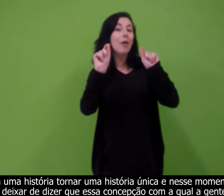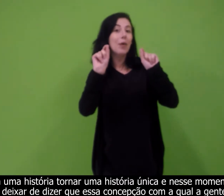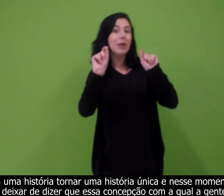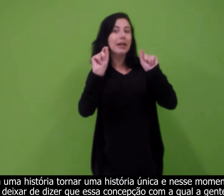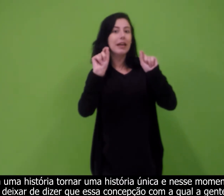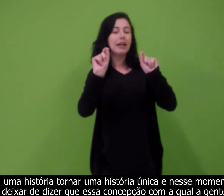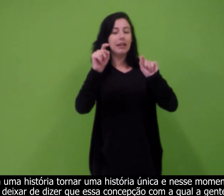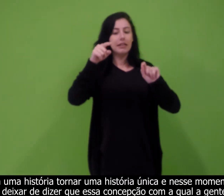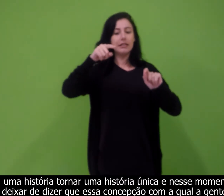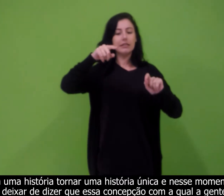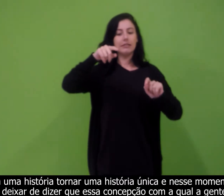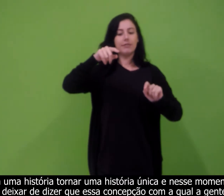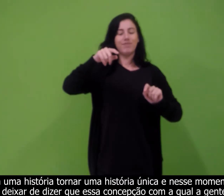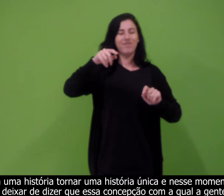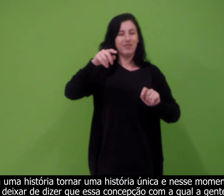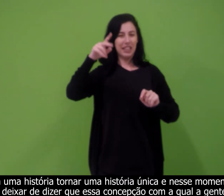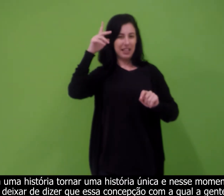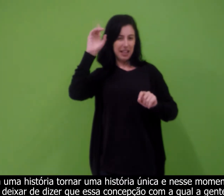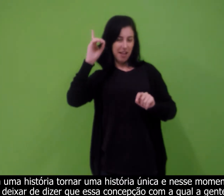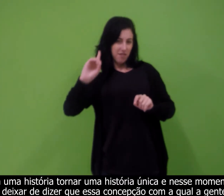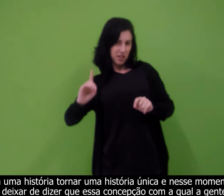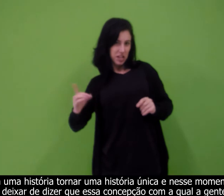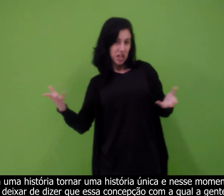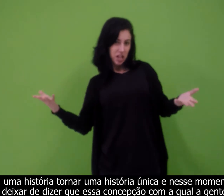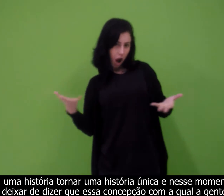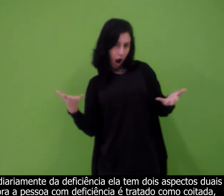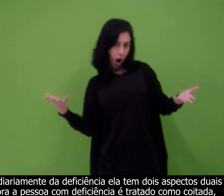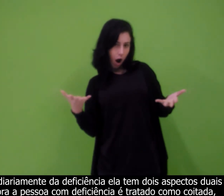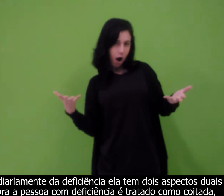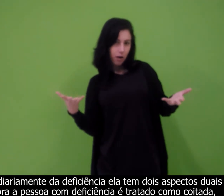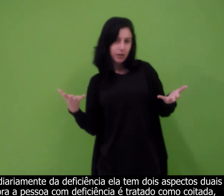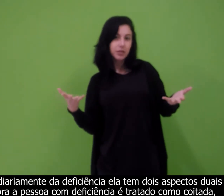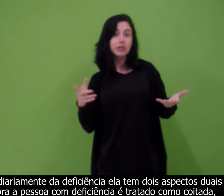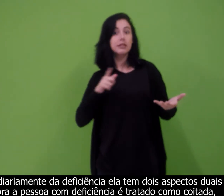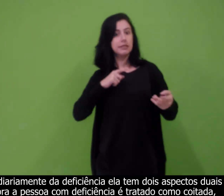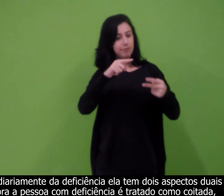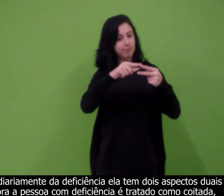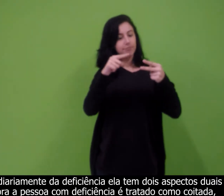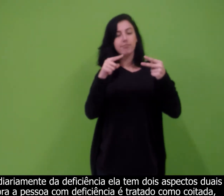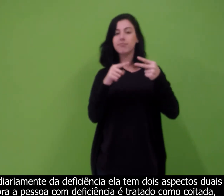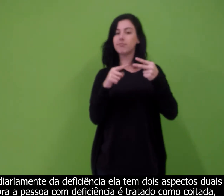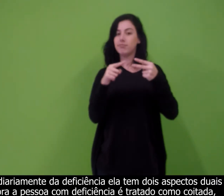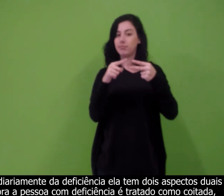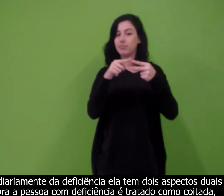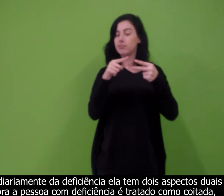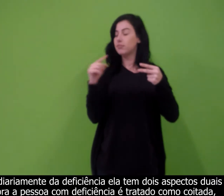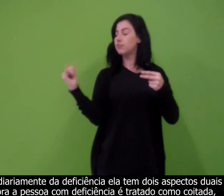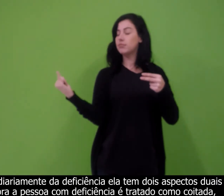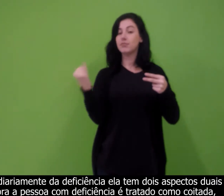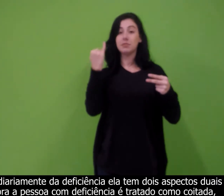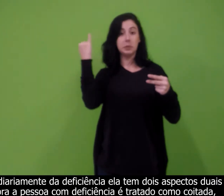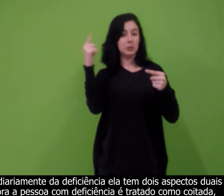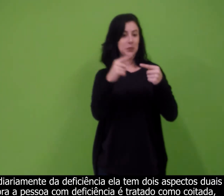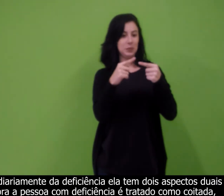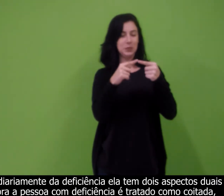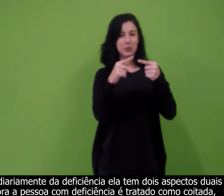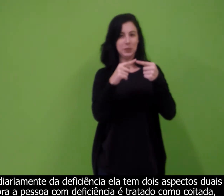aqui de dizer que essa concepção com a qual a gente vive e convive diariamente da deficiência, ela tem